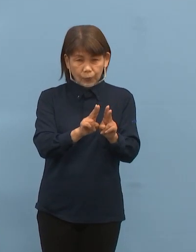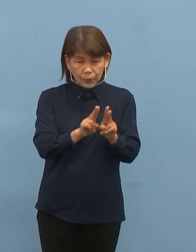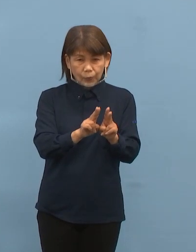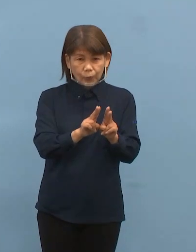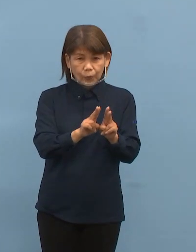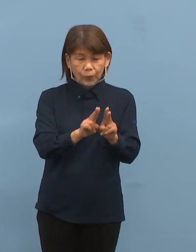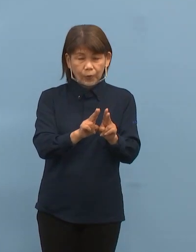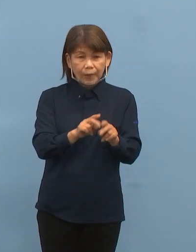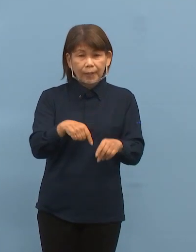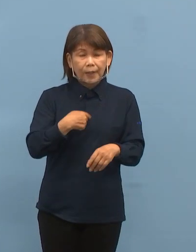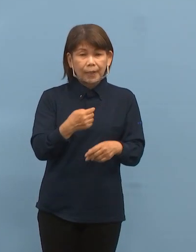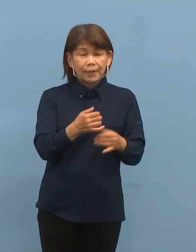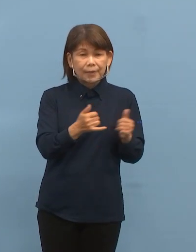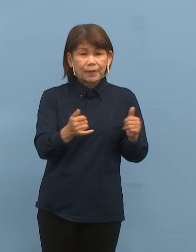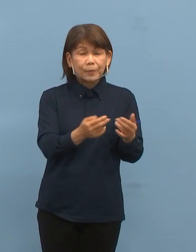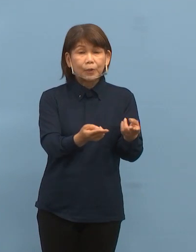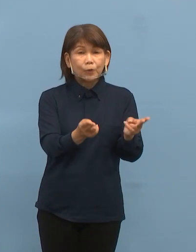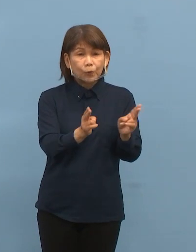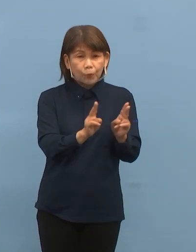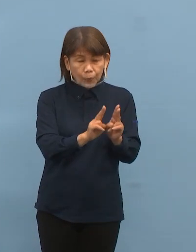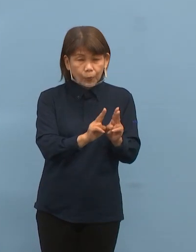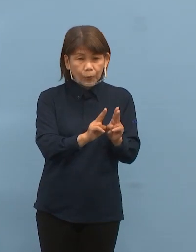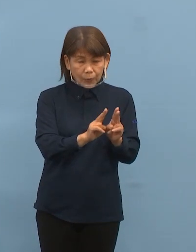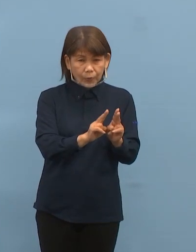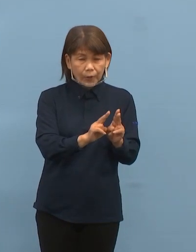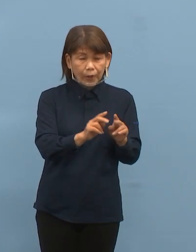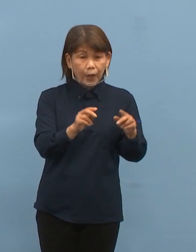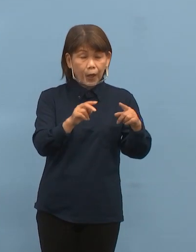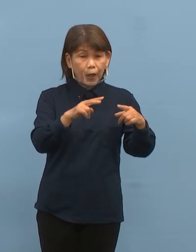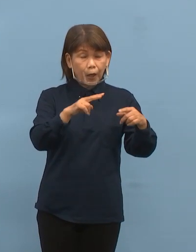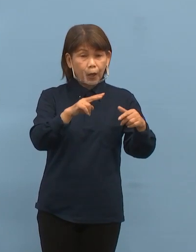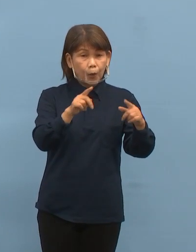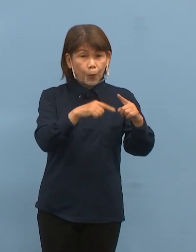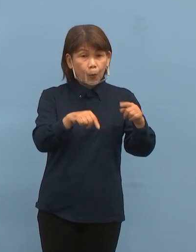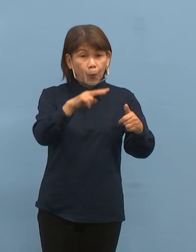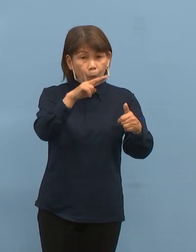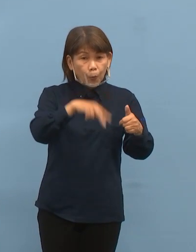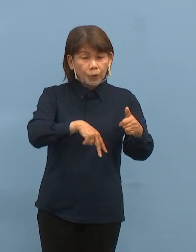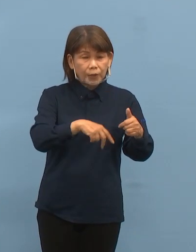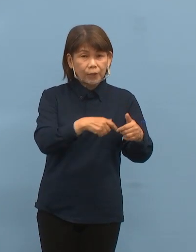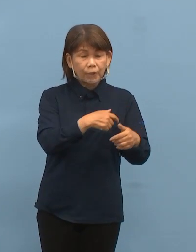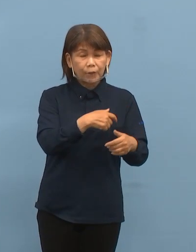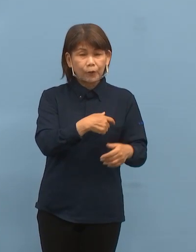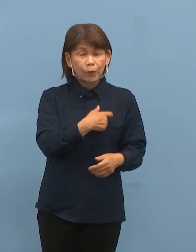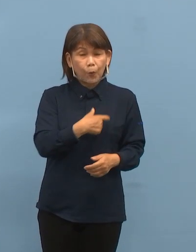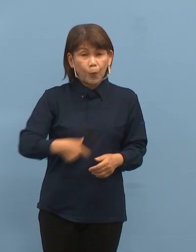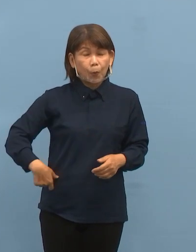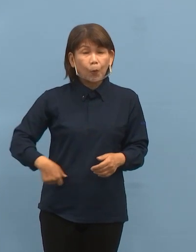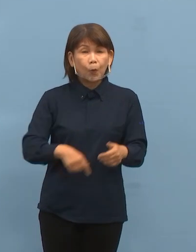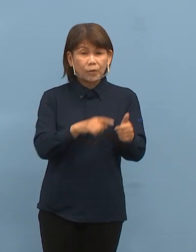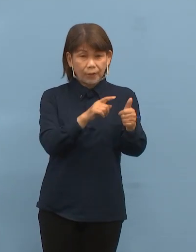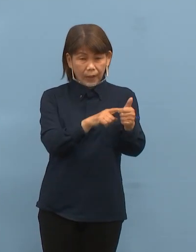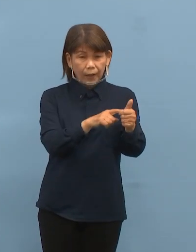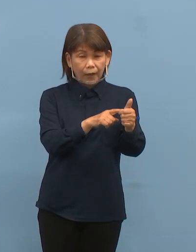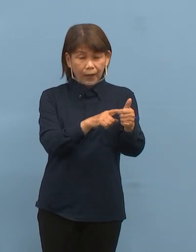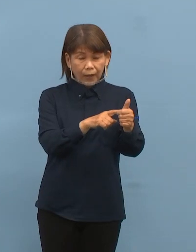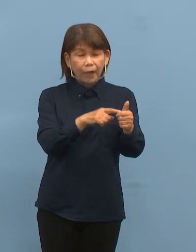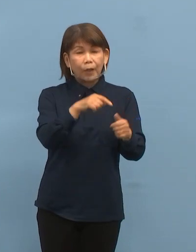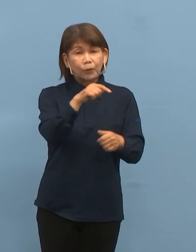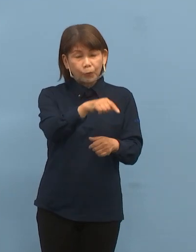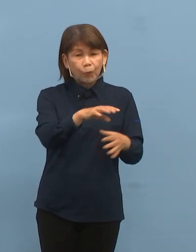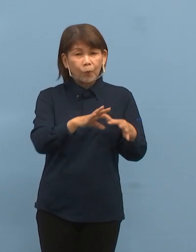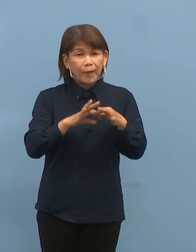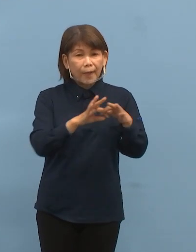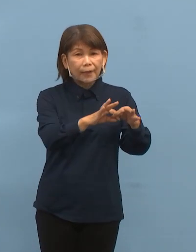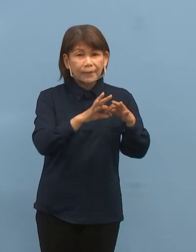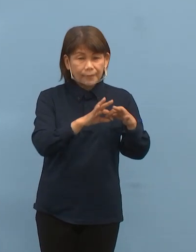自由民主党から公認候補予定者となっているところで、その中でのやっぱり連携というところは大切しなくては